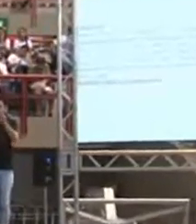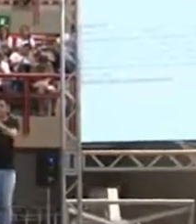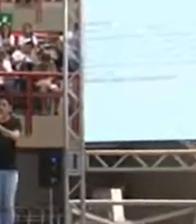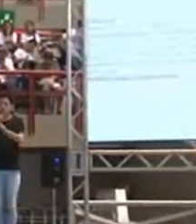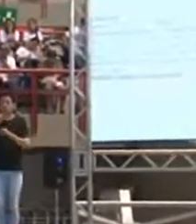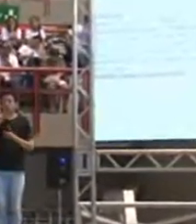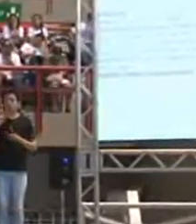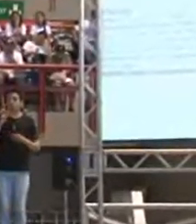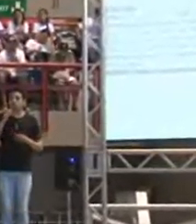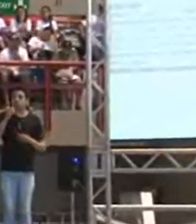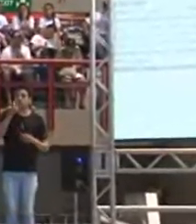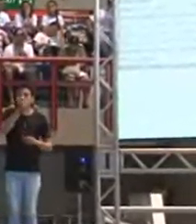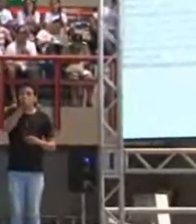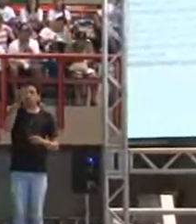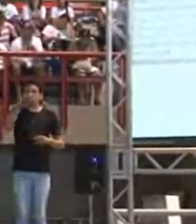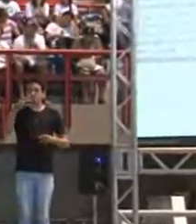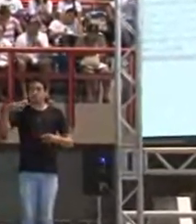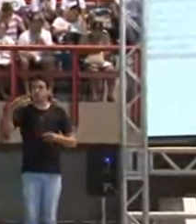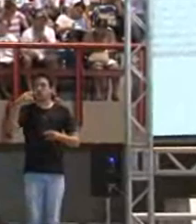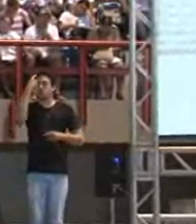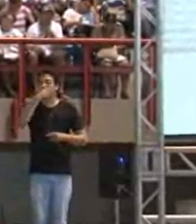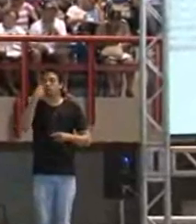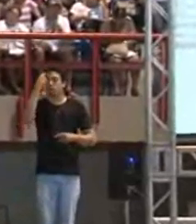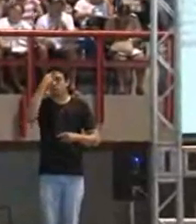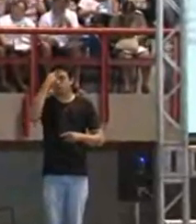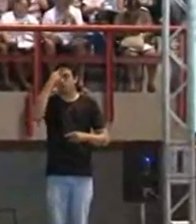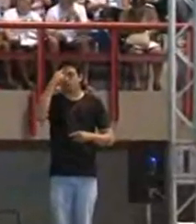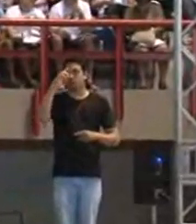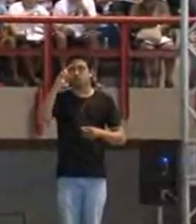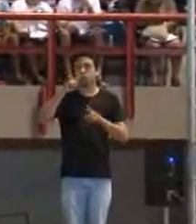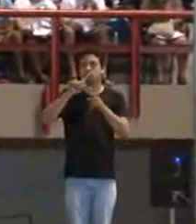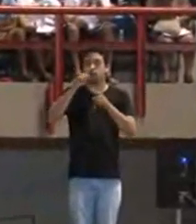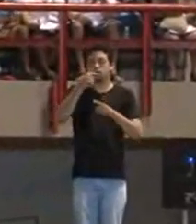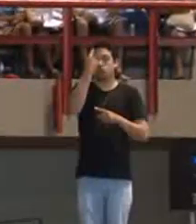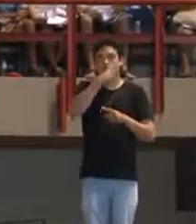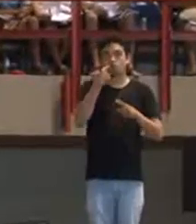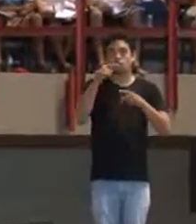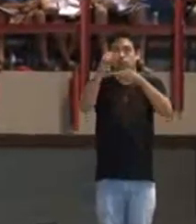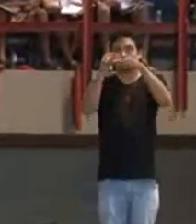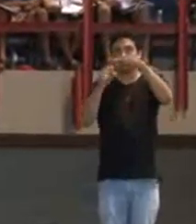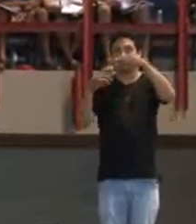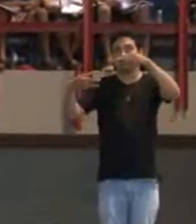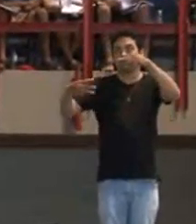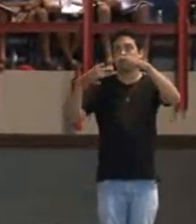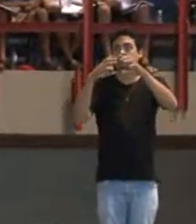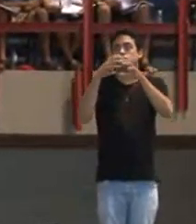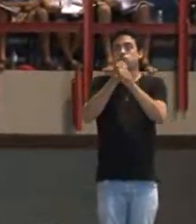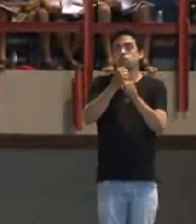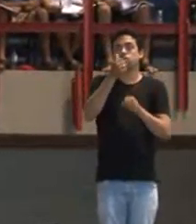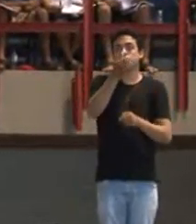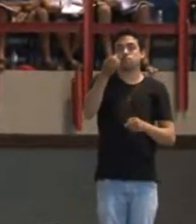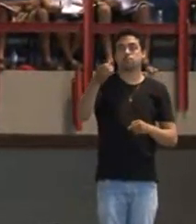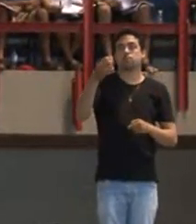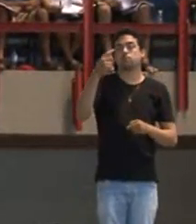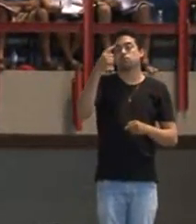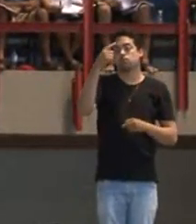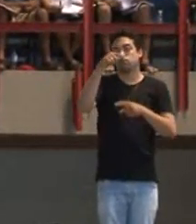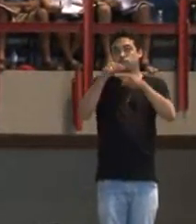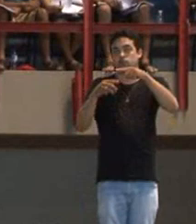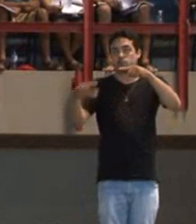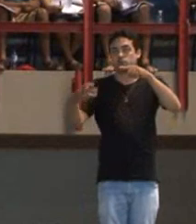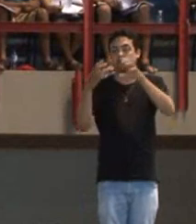perguntar, 1/3 de 1 hora? É 1 hora dividido por 3. 60 dividido por 3 vai